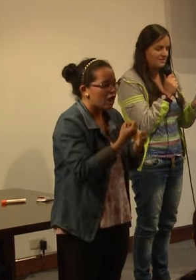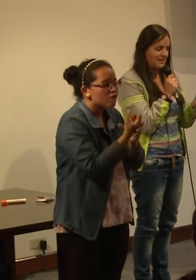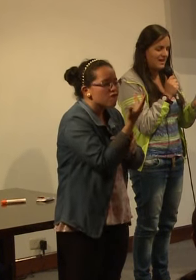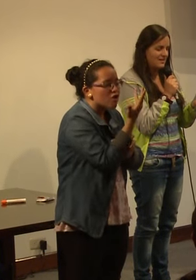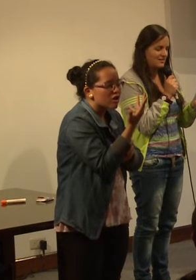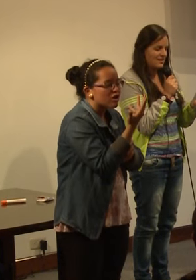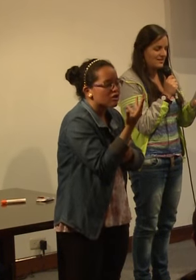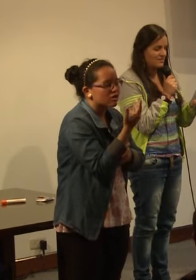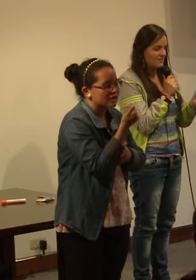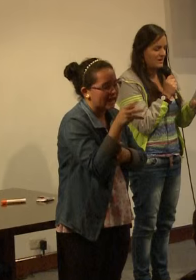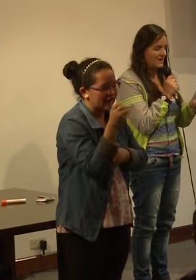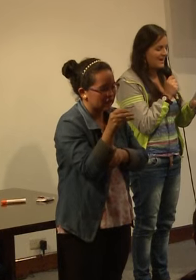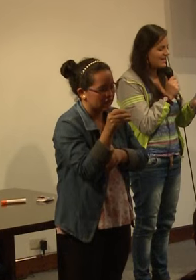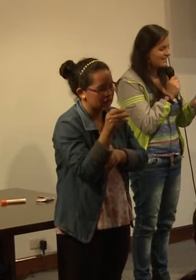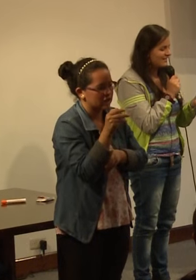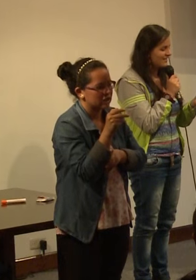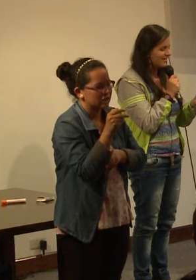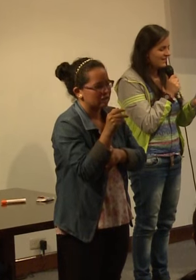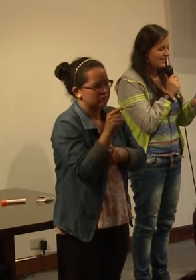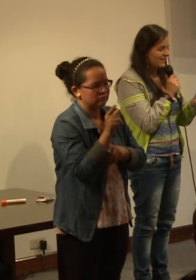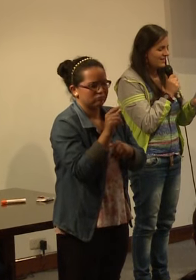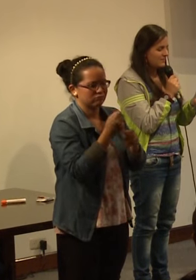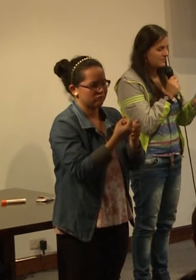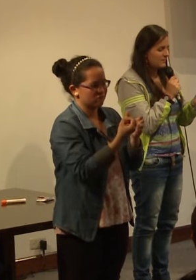13 flores pintadas, desplegadas.